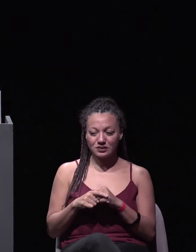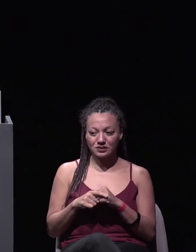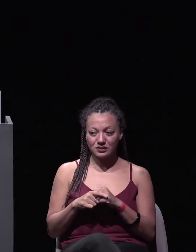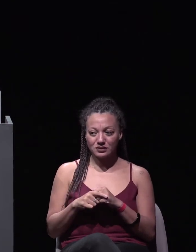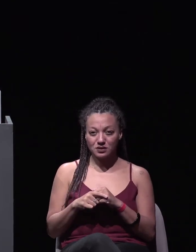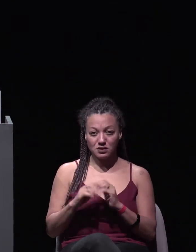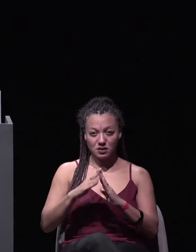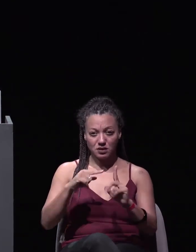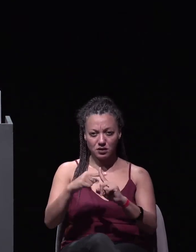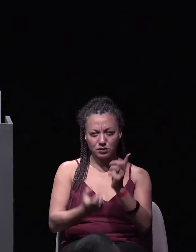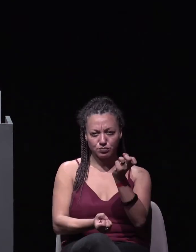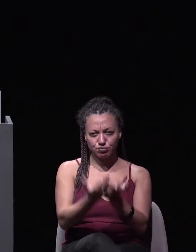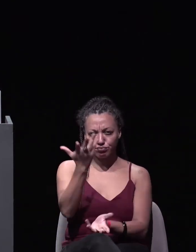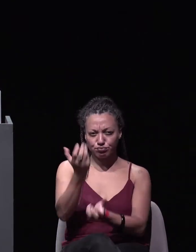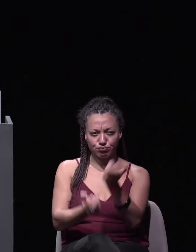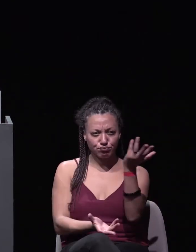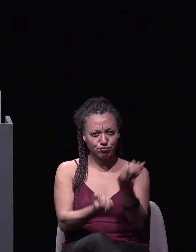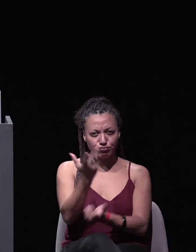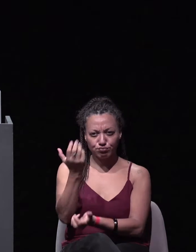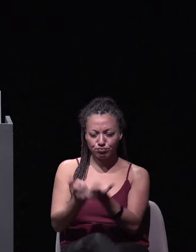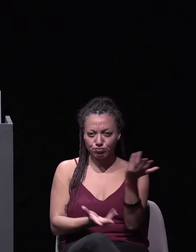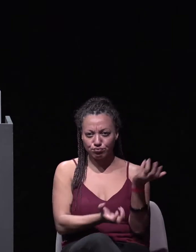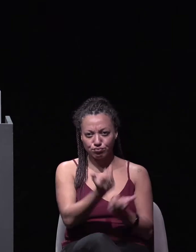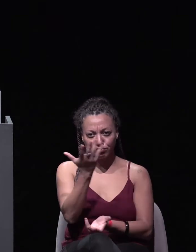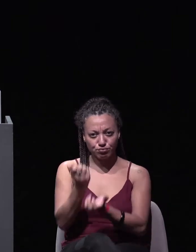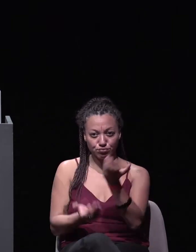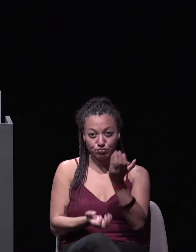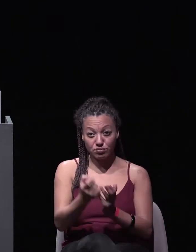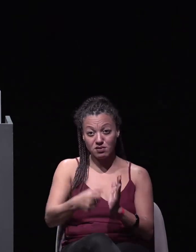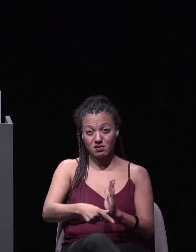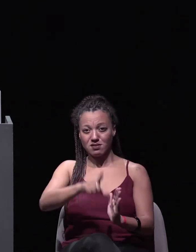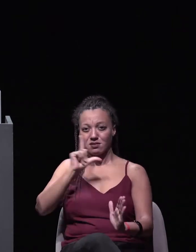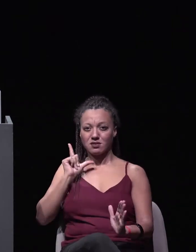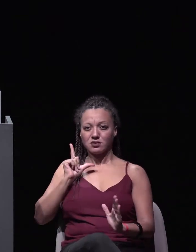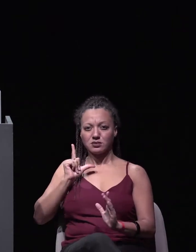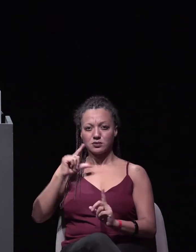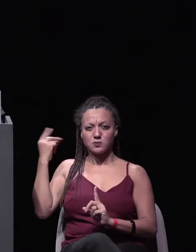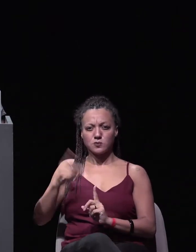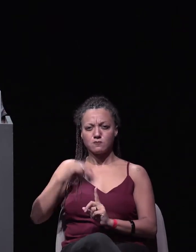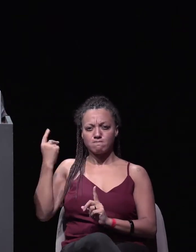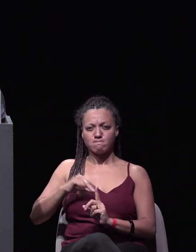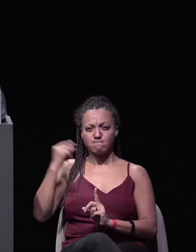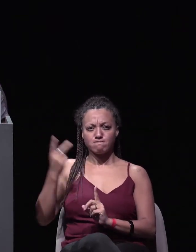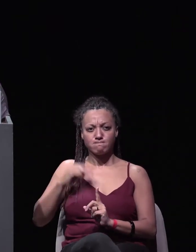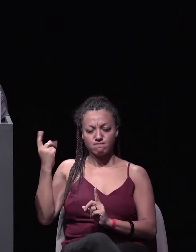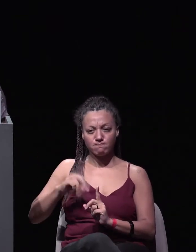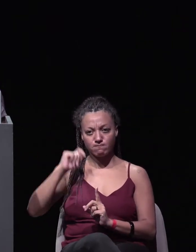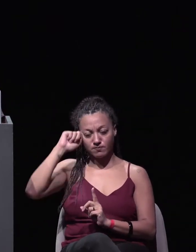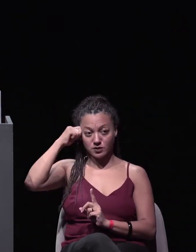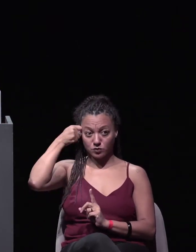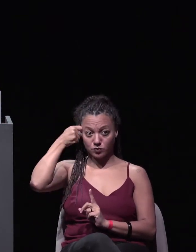incêndio de igrejas ocorrem após linchamento de negro agitador.